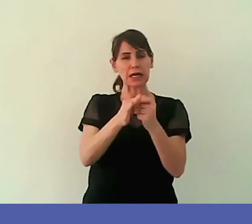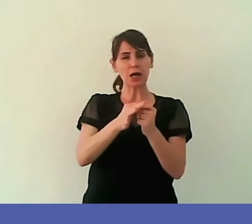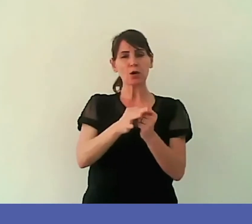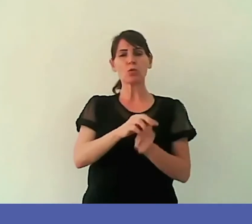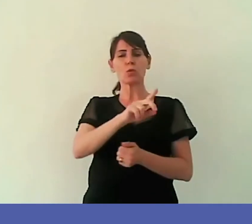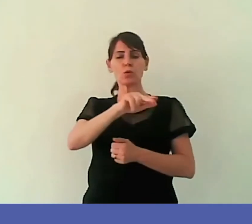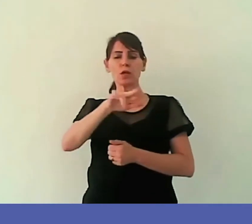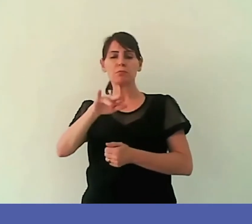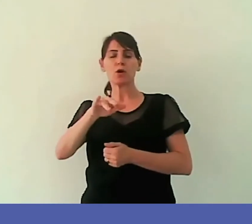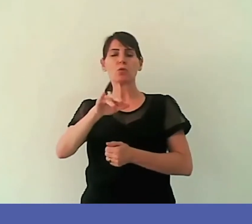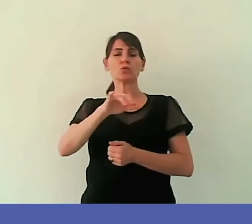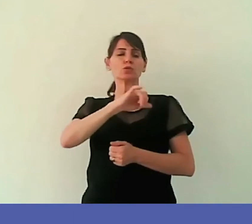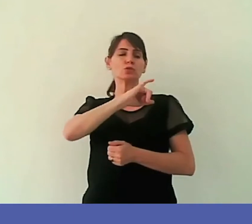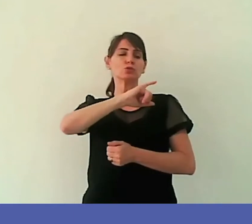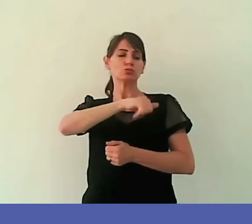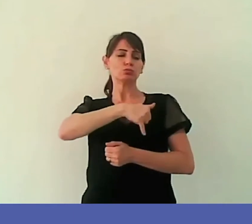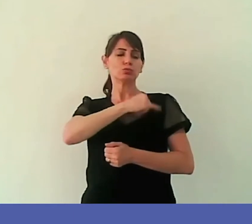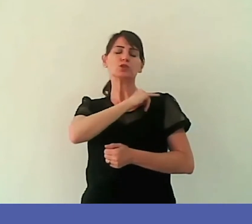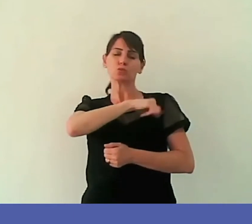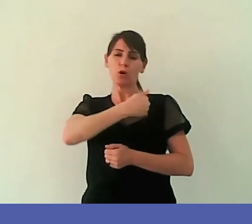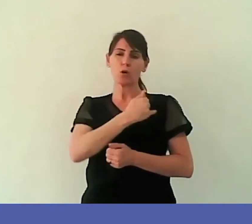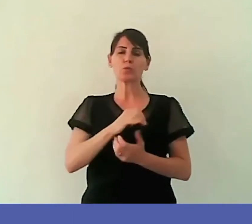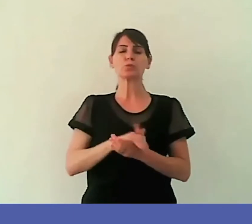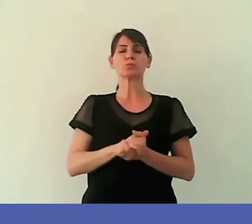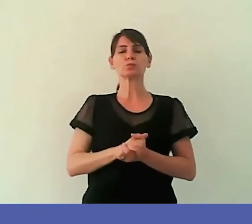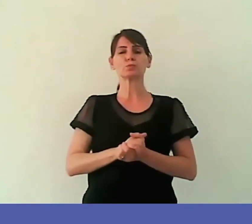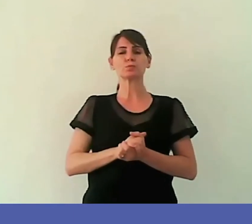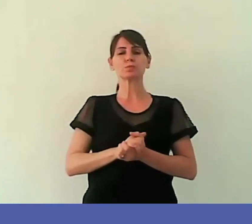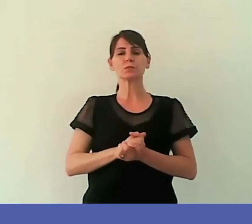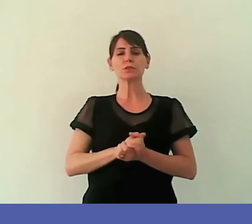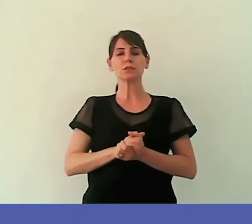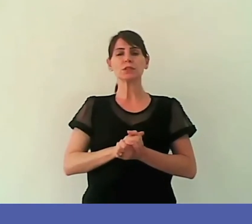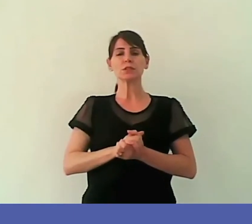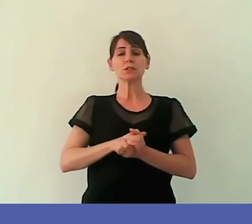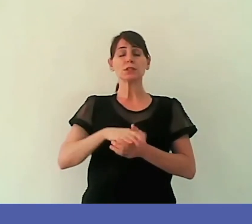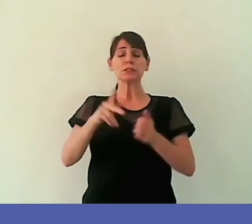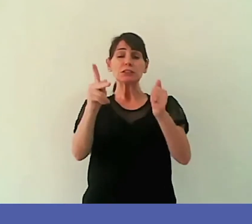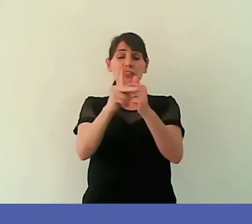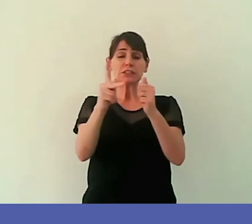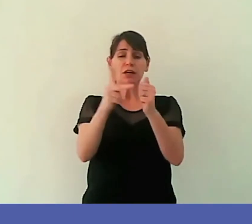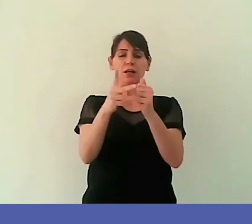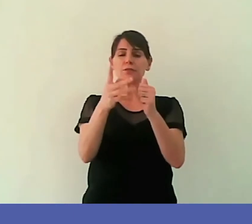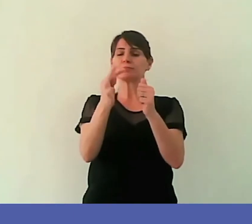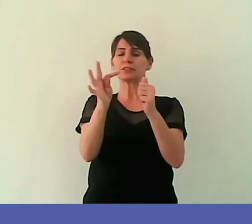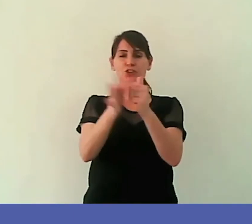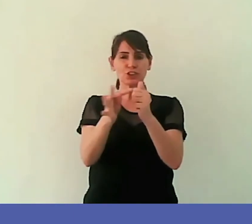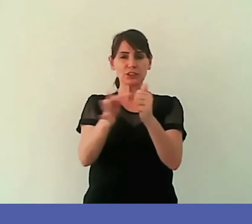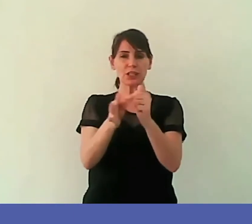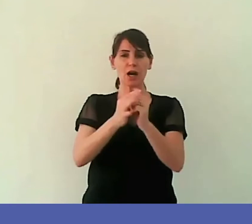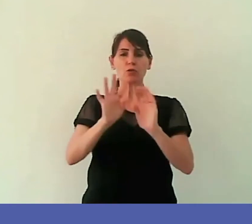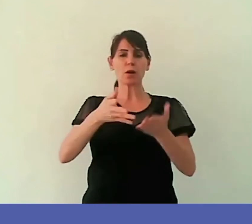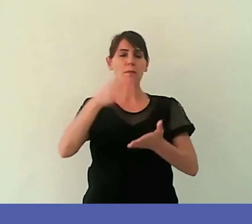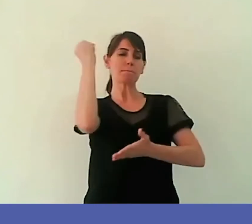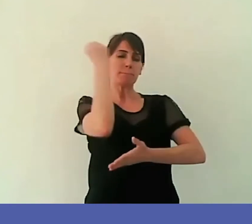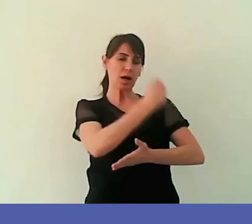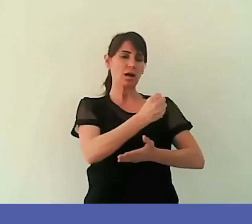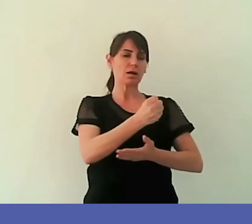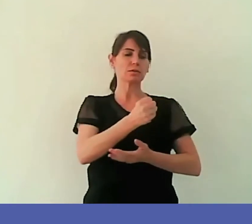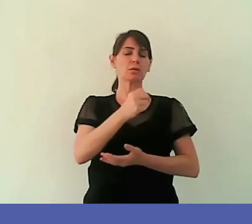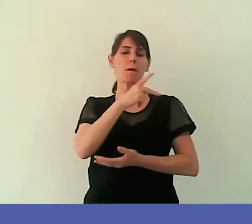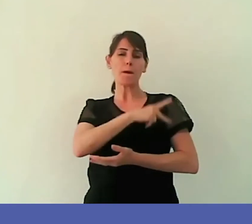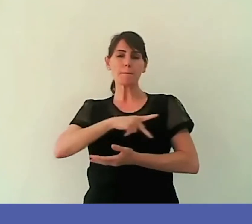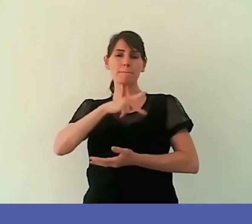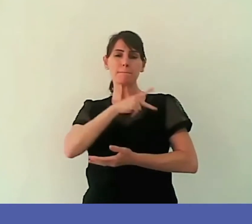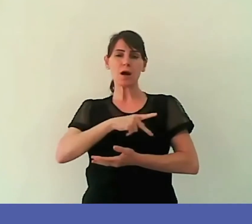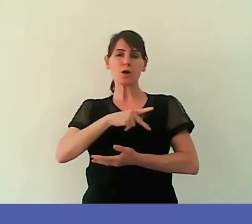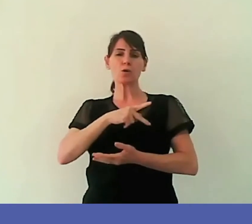Atos capítulo 12, versículos 1 e 2, Tiago foi sacrificado, martirizado, e o próprio apóstolo Paulo e apóstolo Pedro